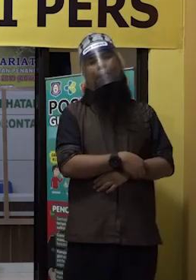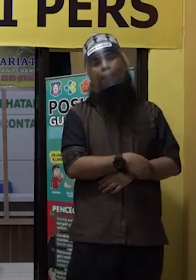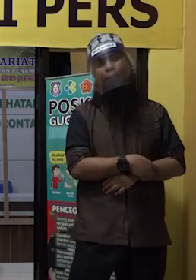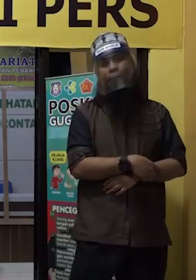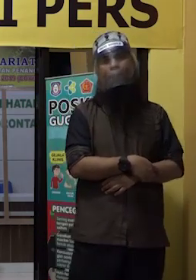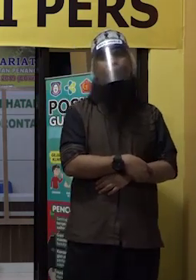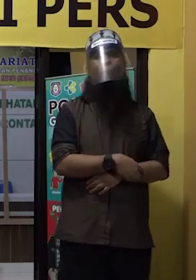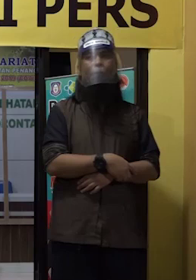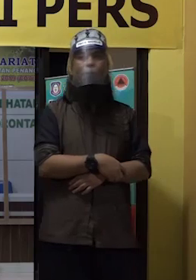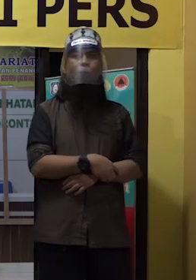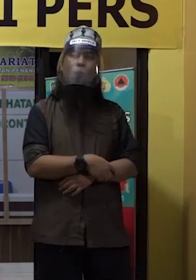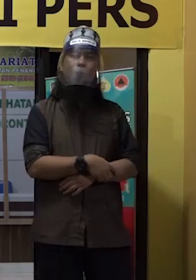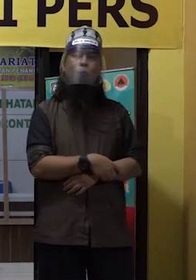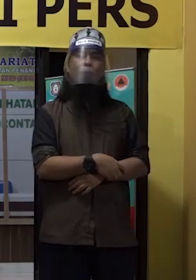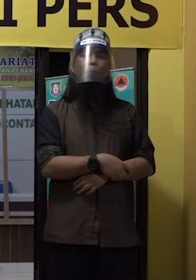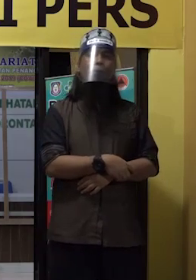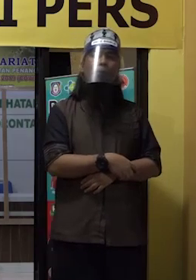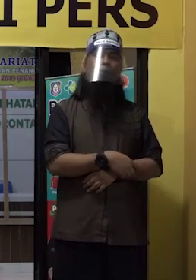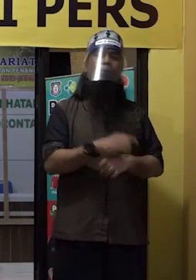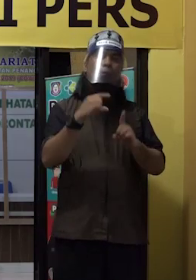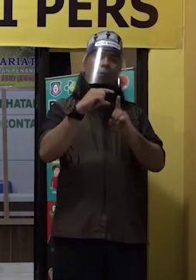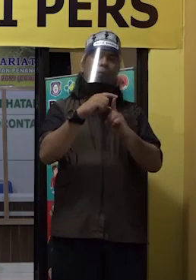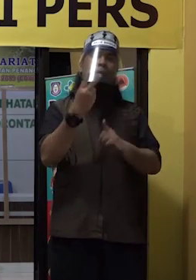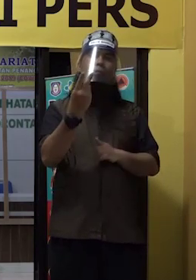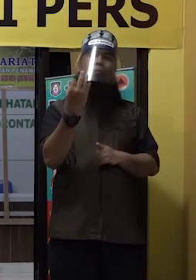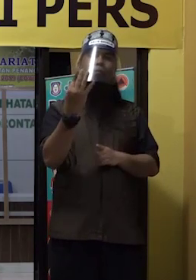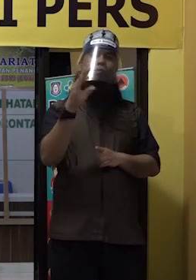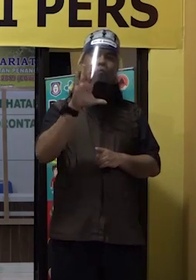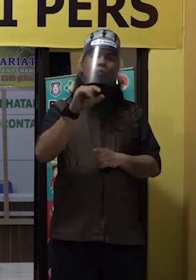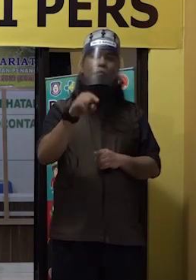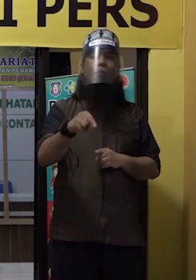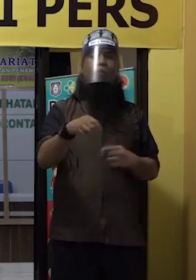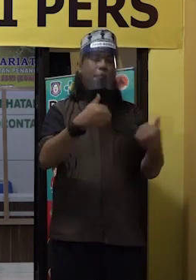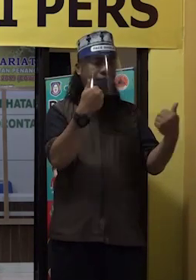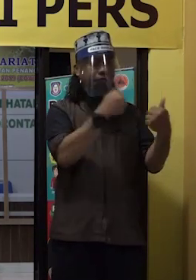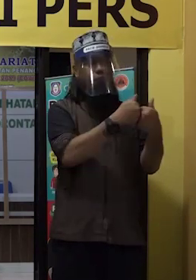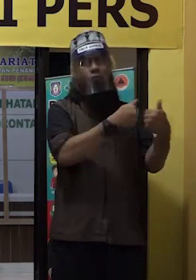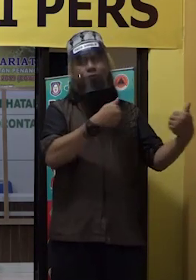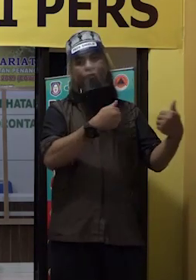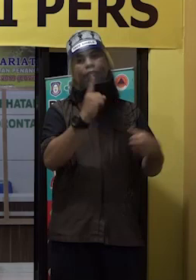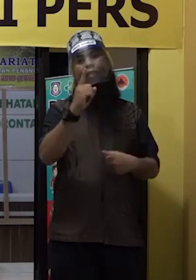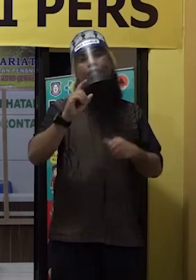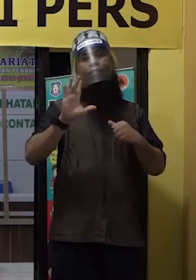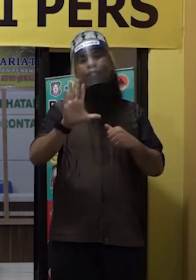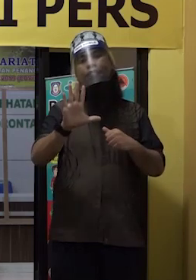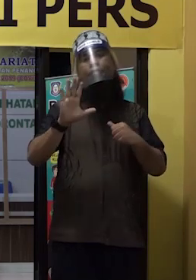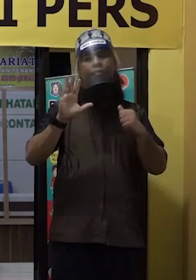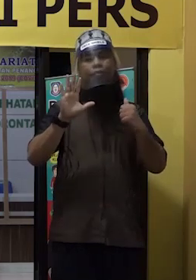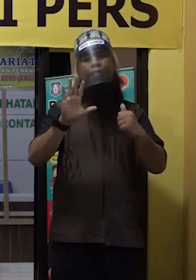tracking kontak dari pasien 161 SAMW dan pasien 162 SOS.